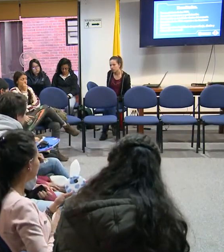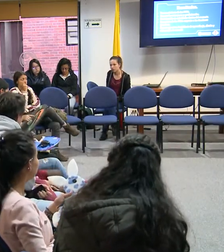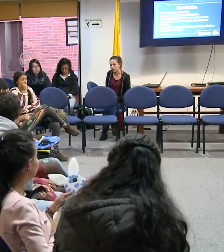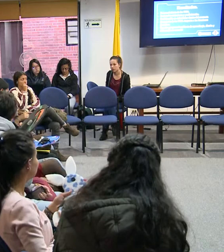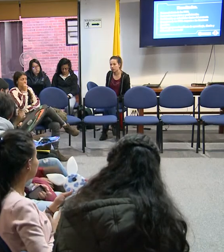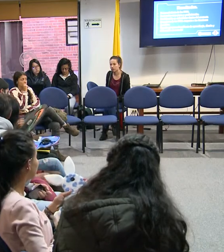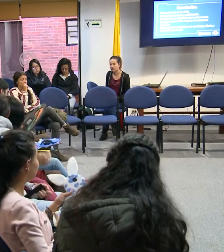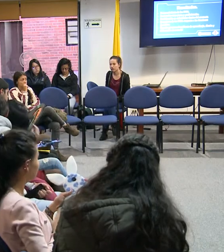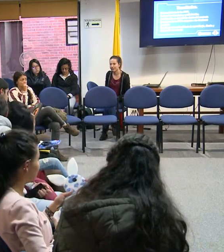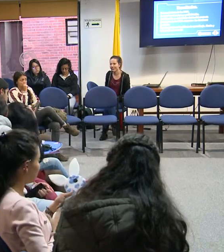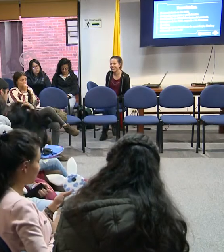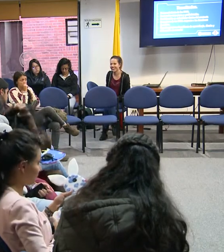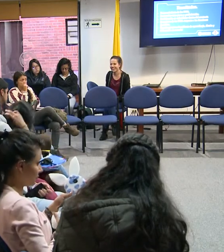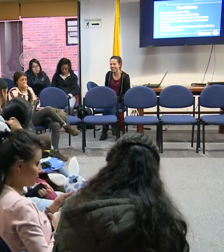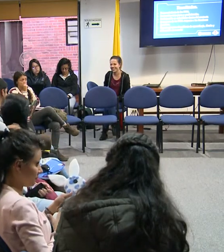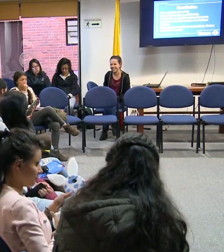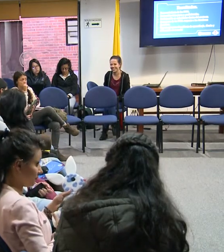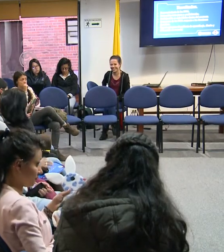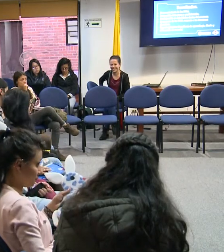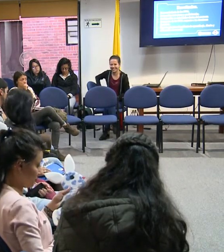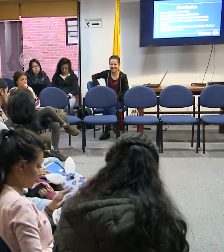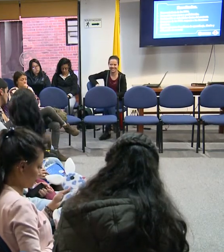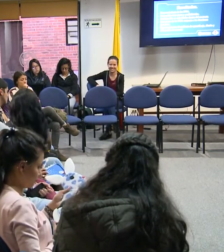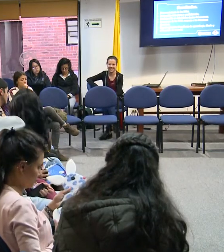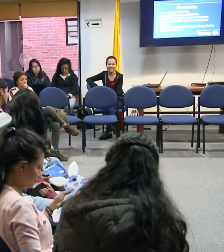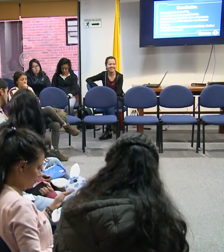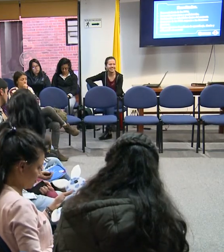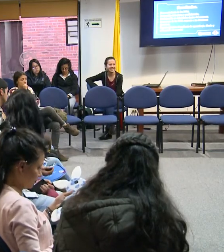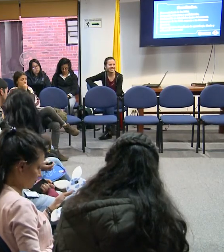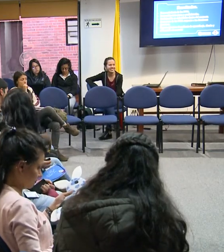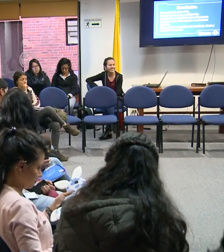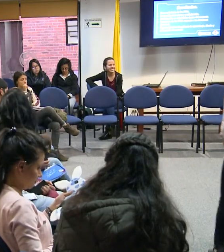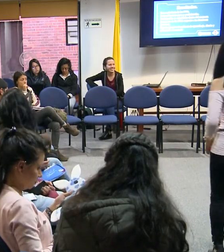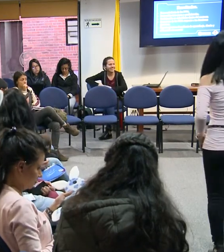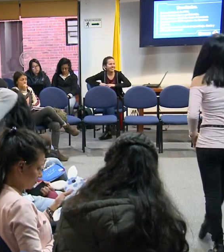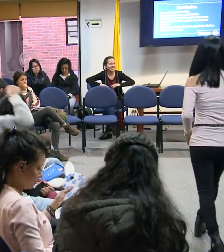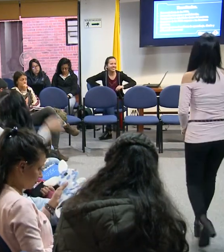¿Ya resultados? Bueno, en cuanto a los resultados,